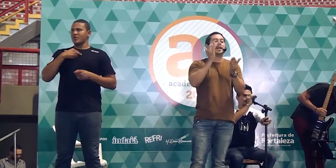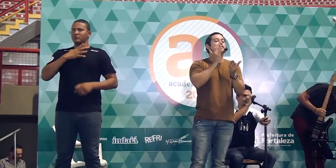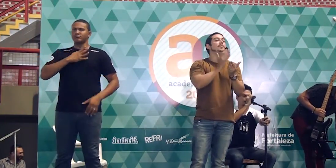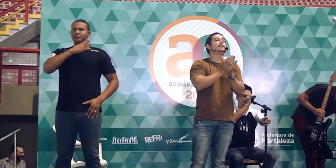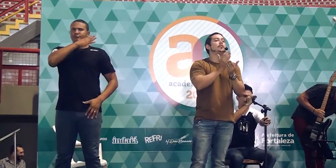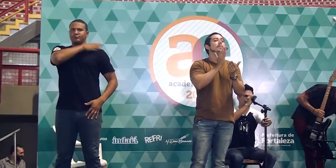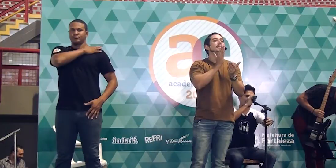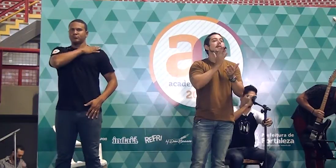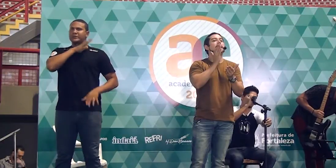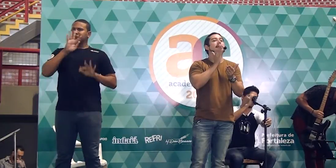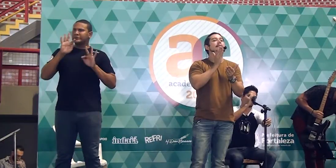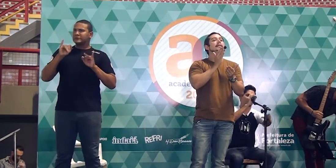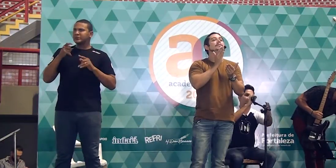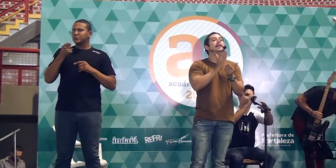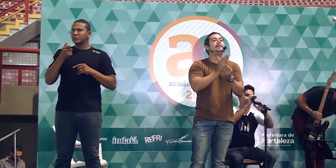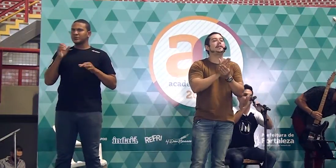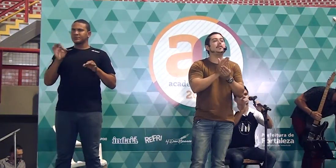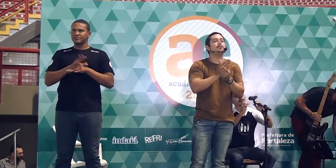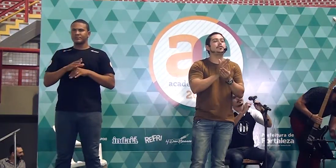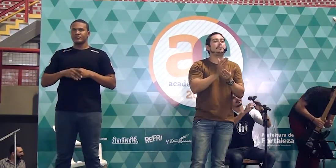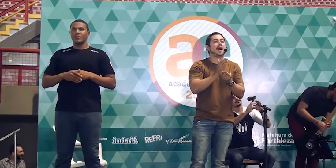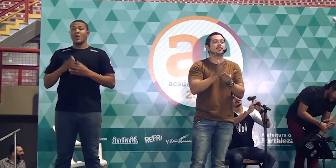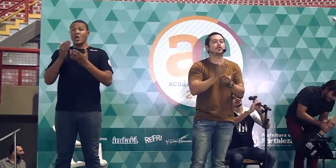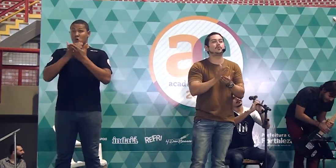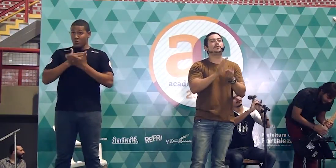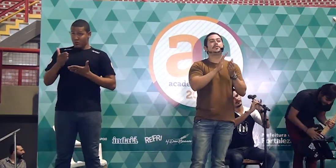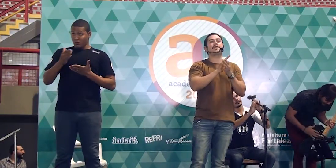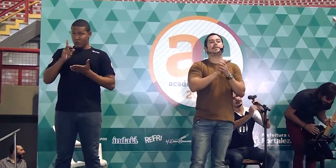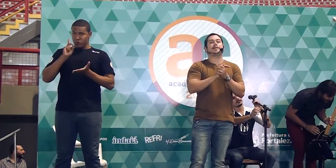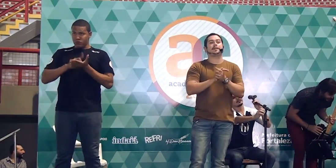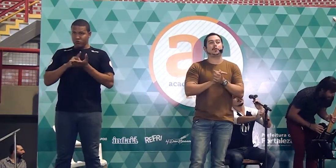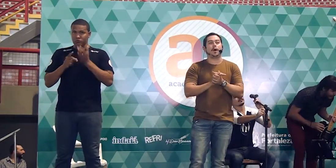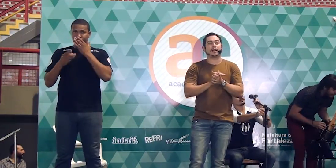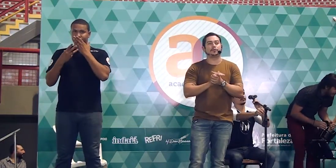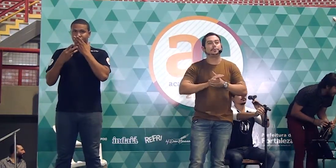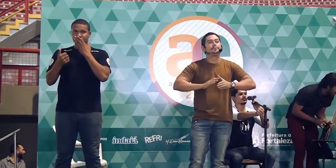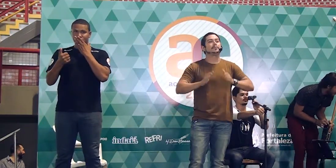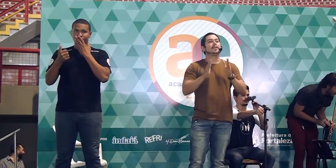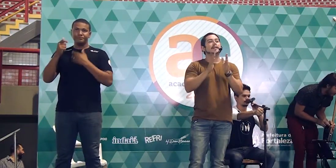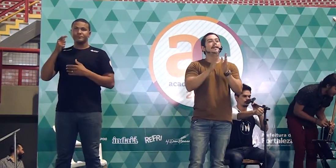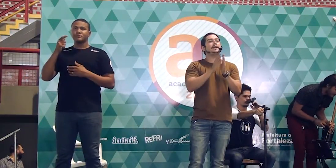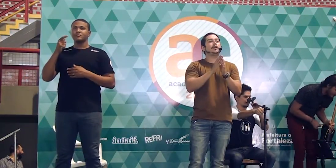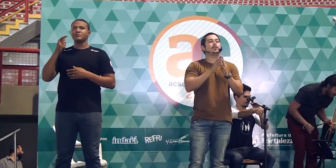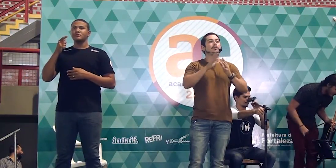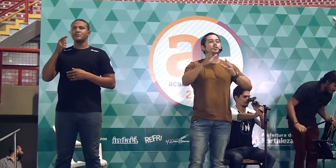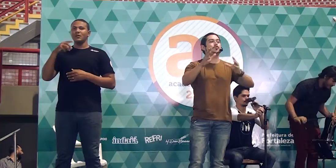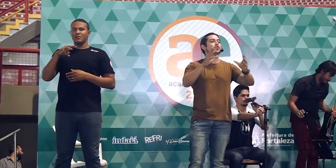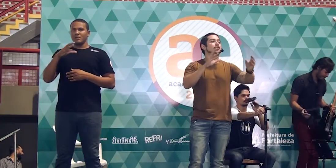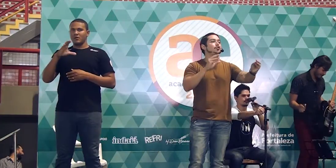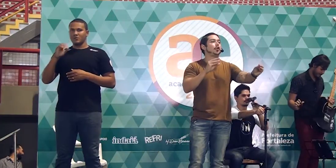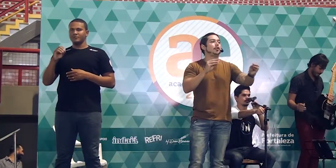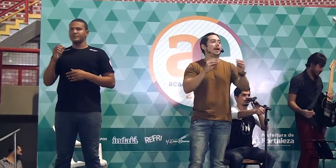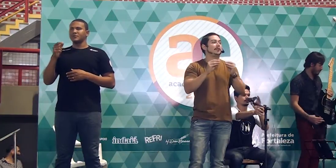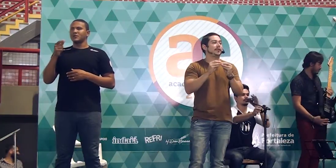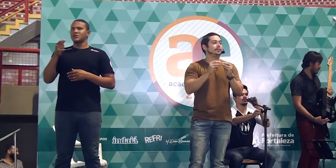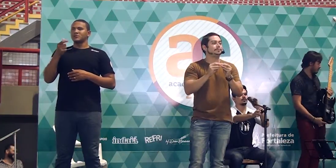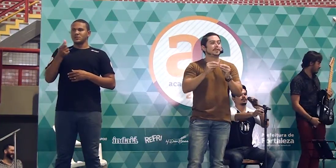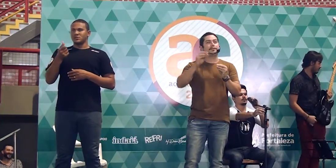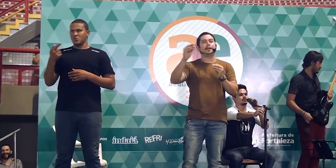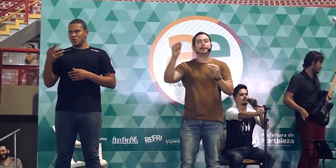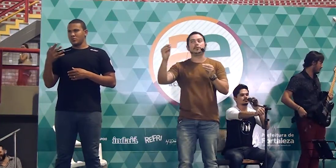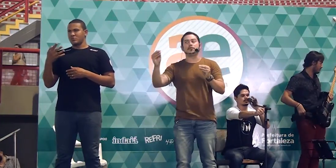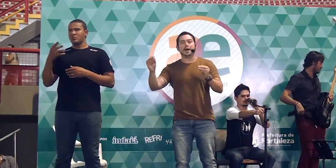O regime militar começa em 31 de março de 64 e até hoje tem uma discussão